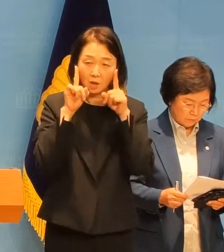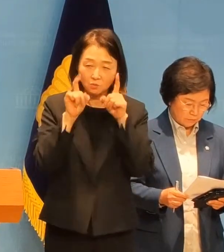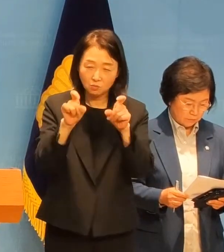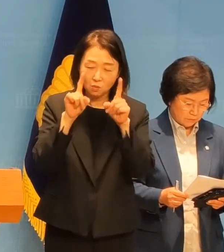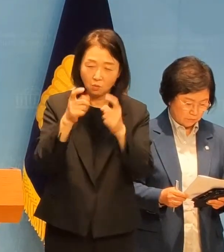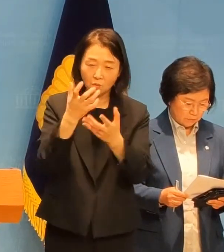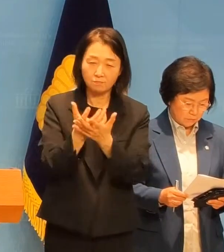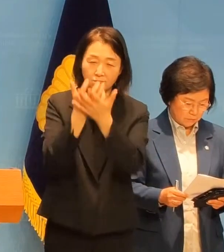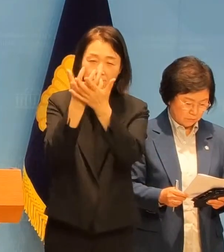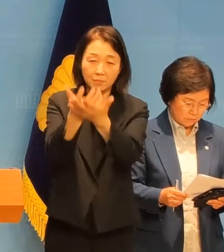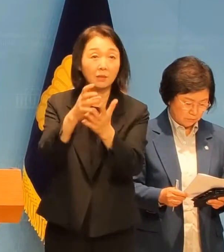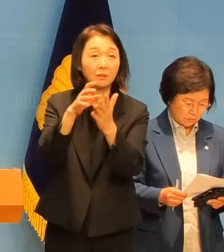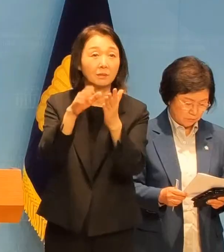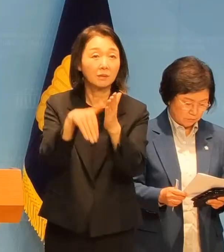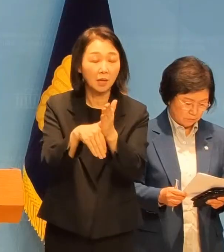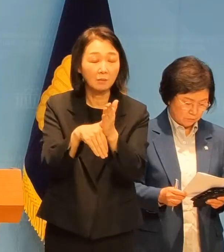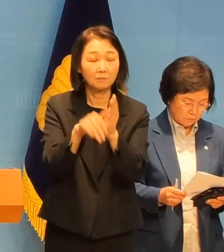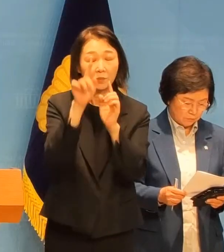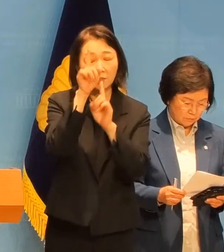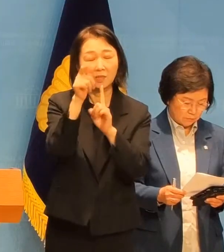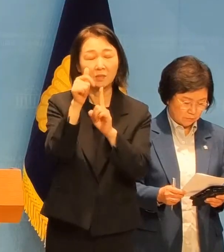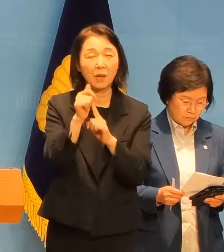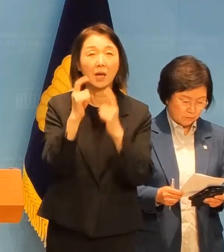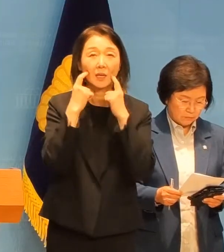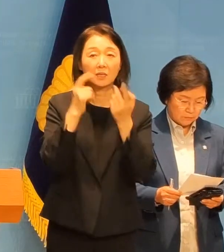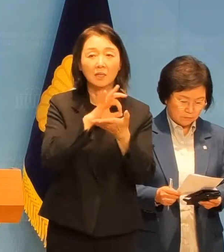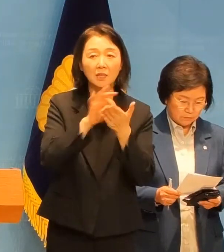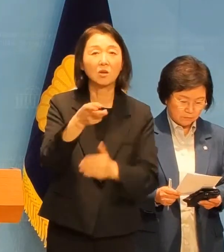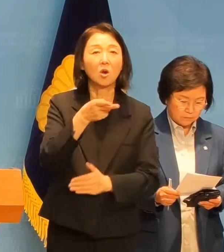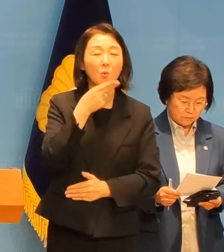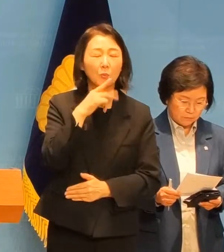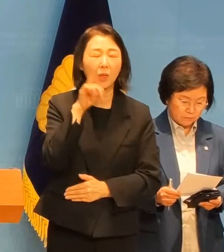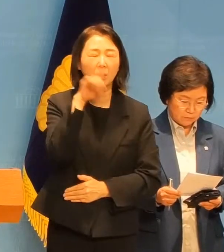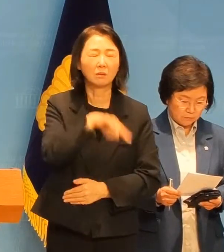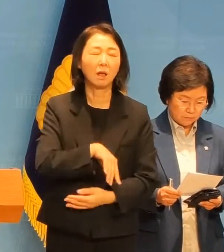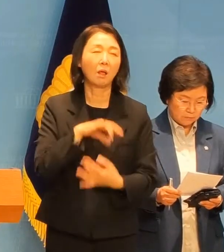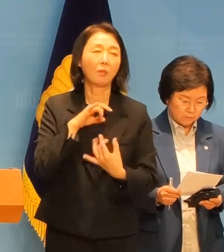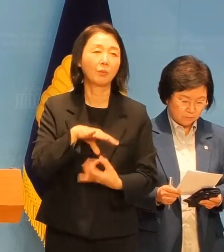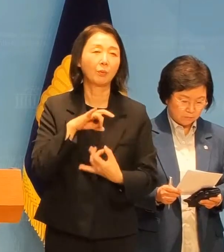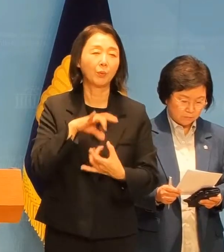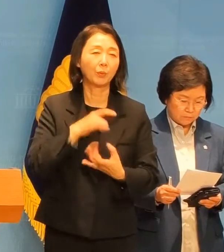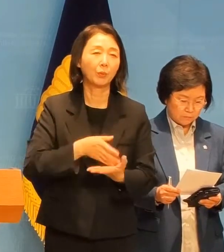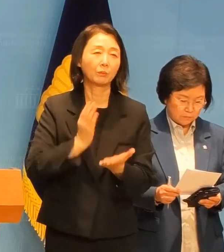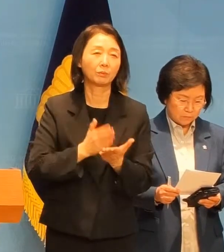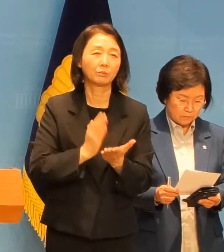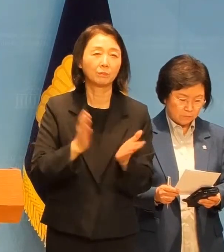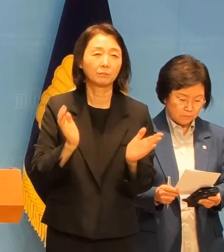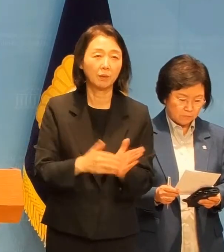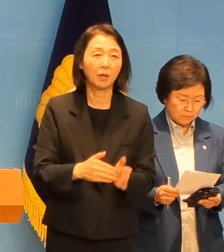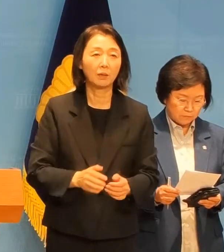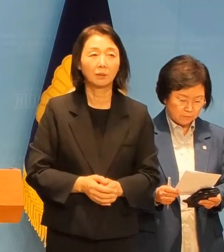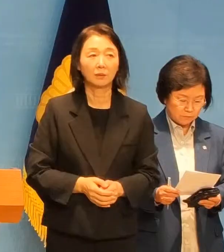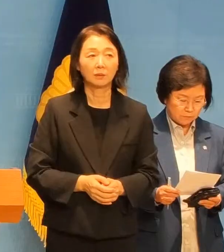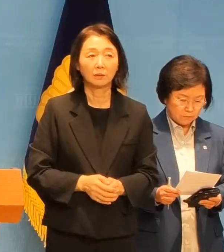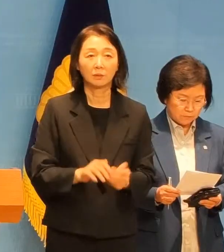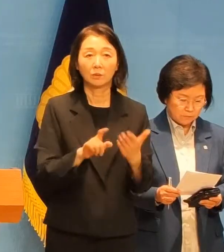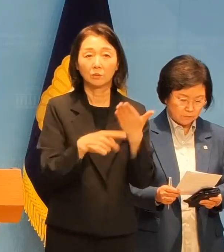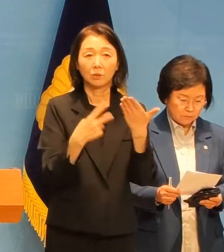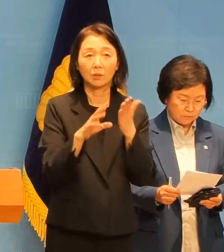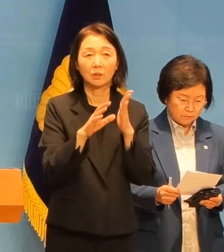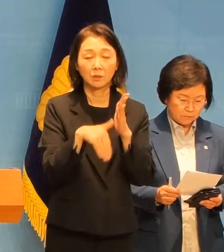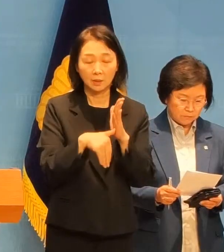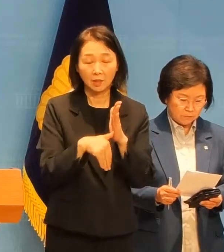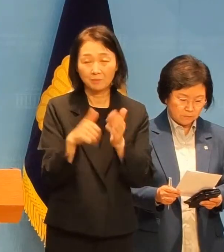제시할 때 그는 사적 유용은 없었다고 앵무새처럼 반복했습니다. 지난 9월 2일